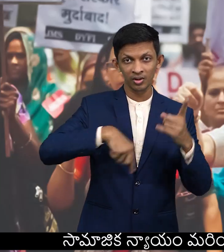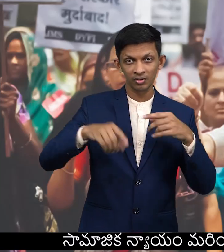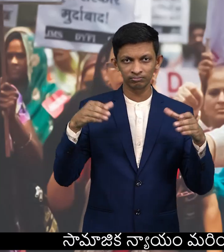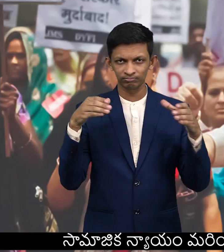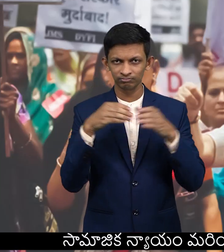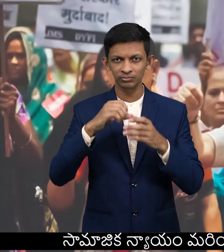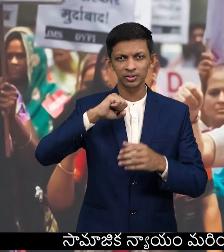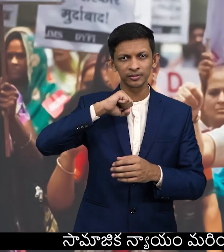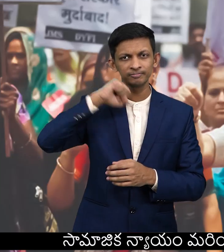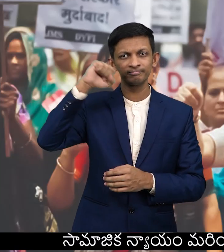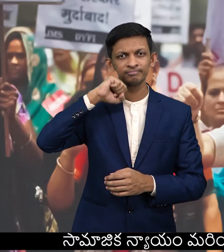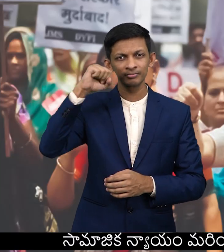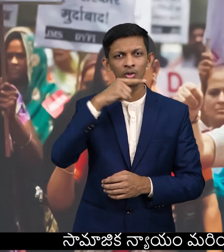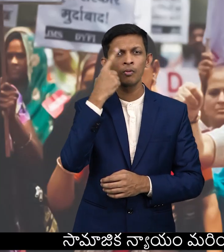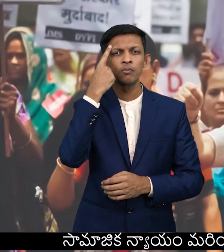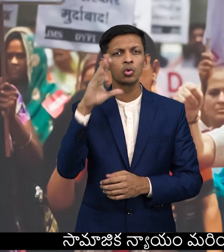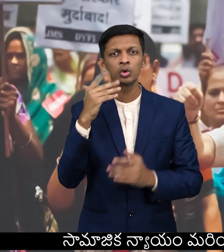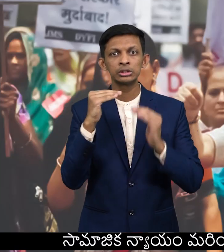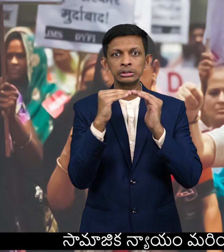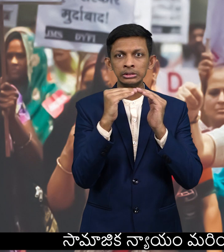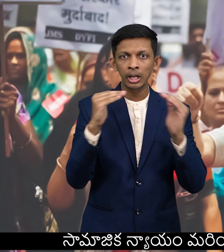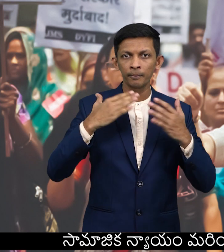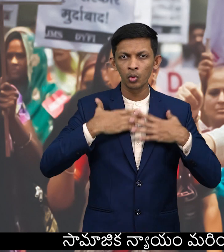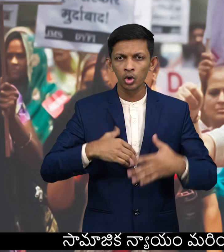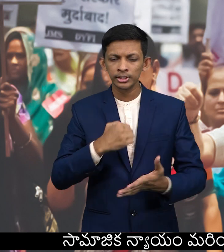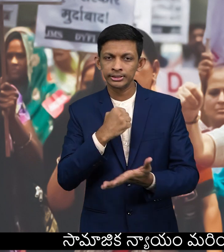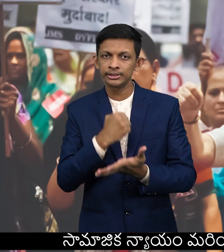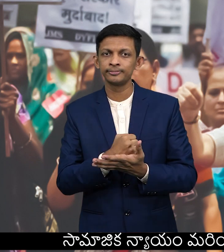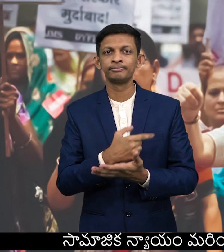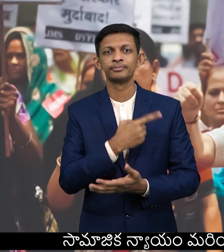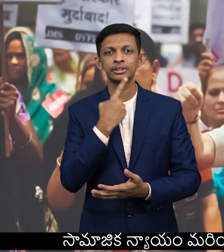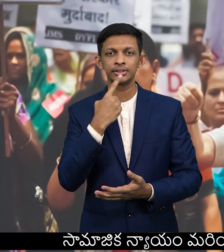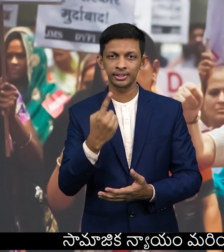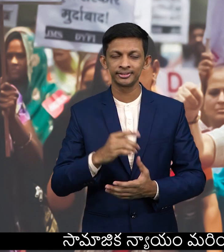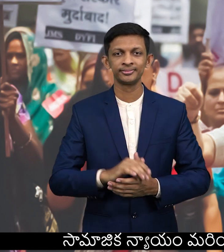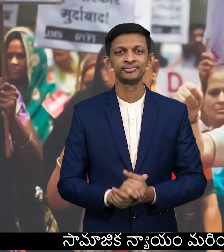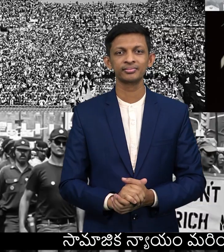సామాజిక న్యాయం మరియు మానవ హక్కుల కోసం మహిళల ఉద్యమం.